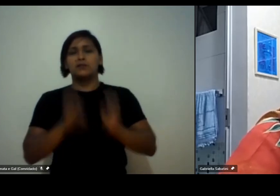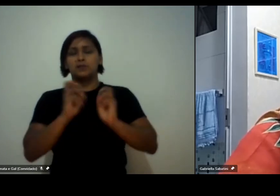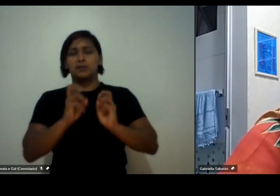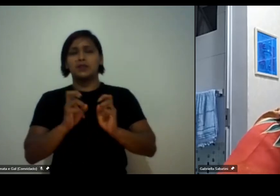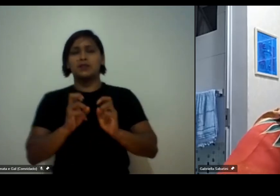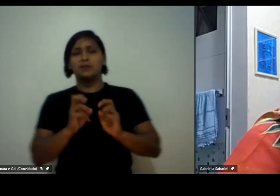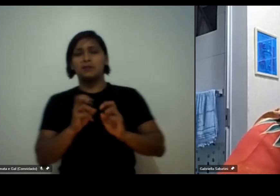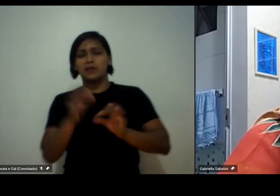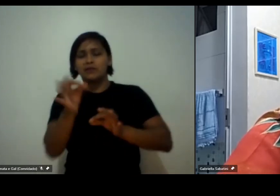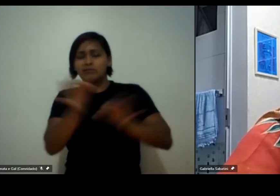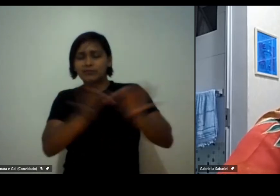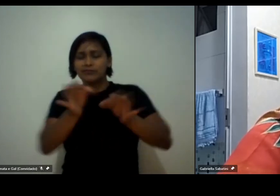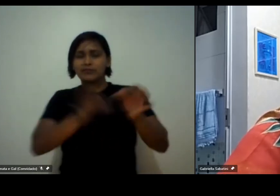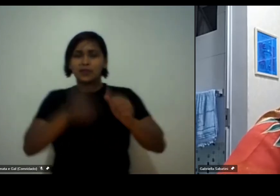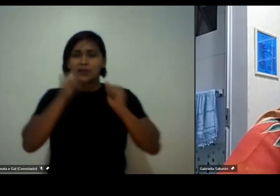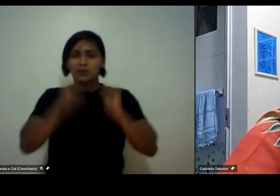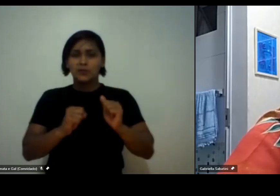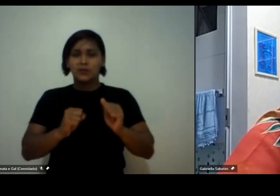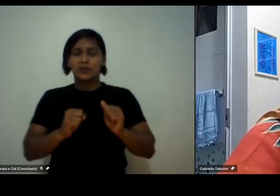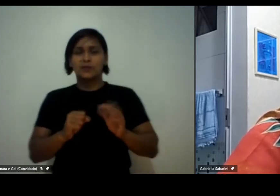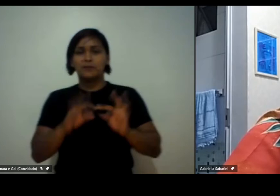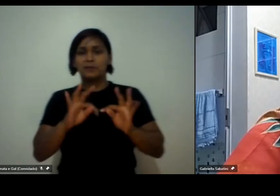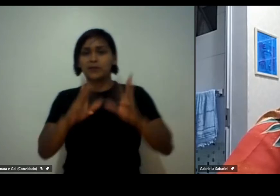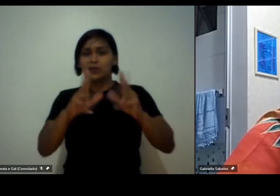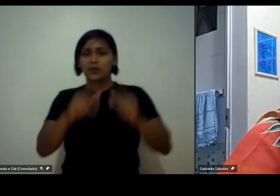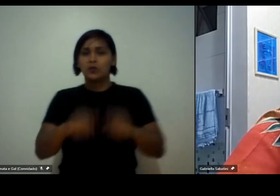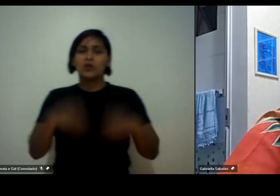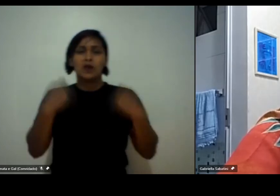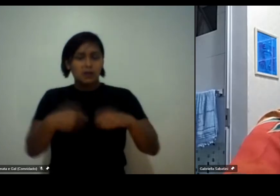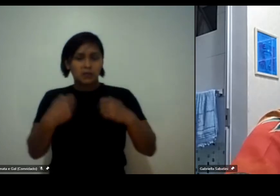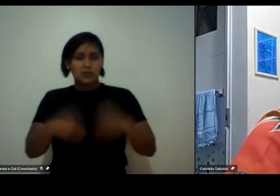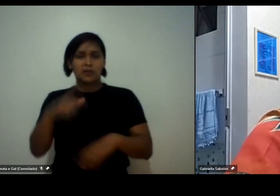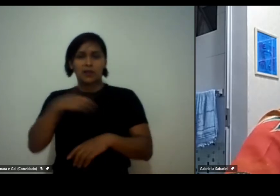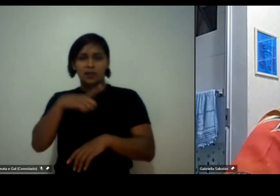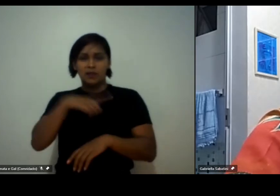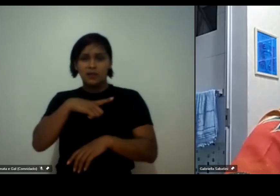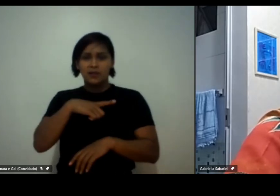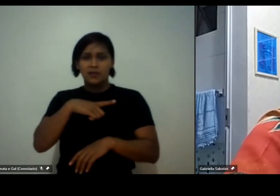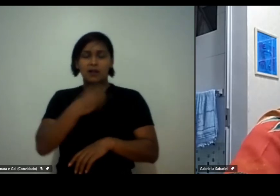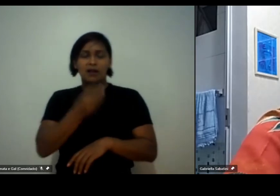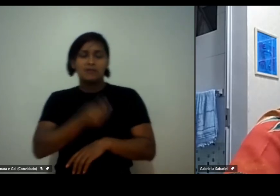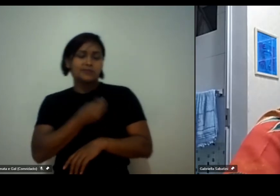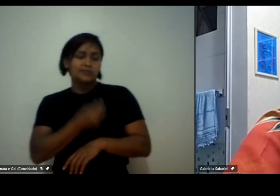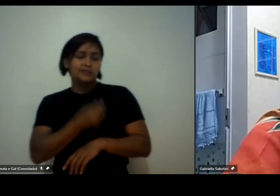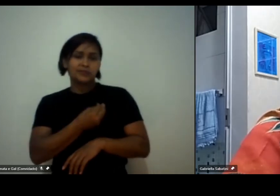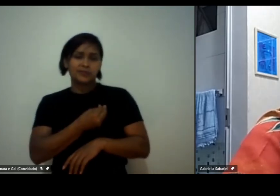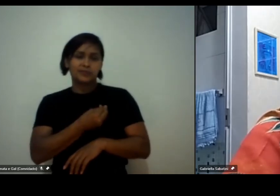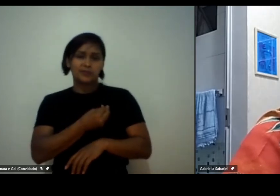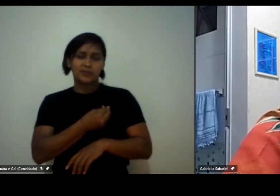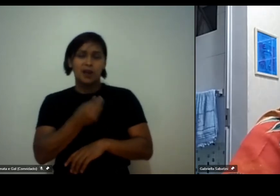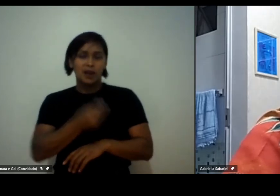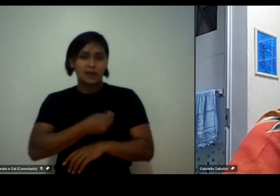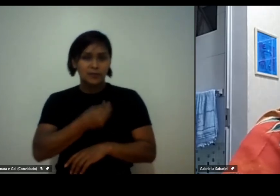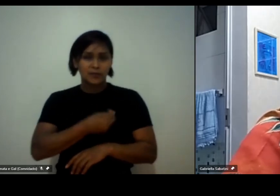articulações de poder. Contudo, é necessário relacionar a vivência